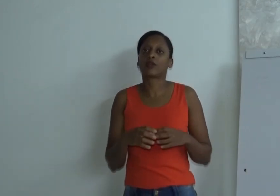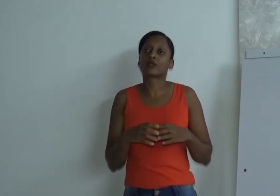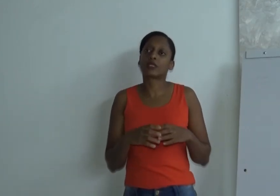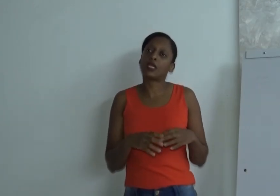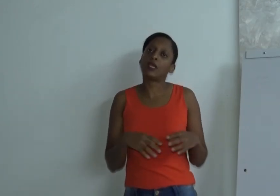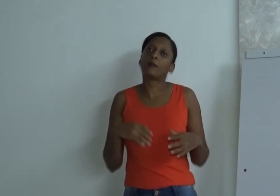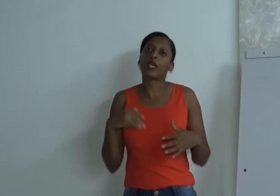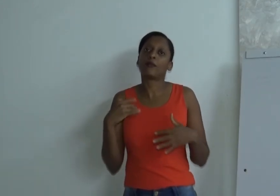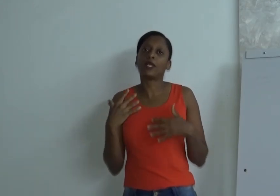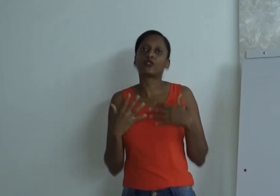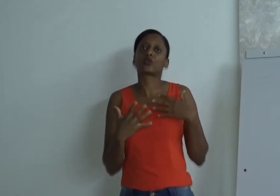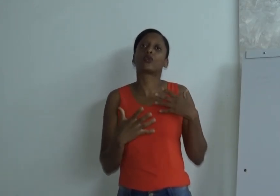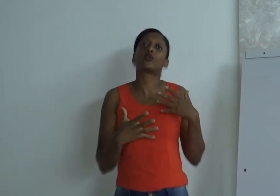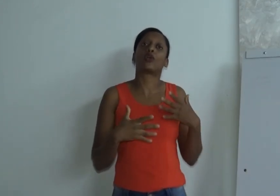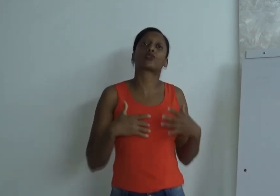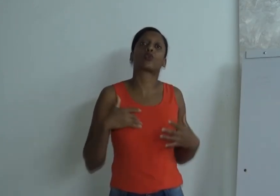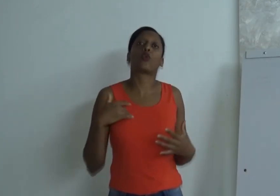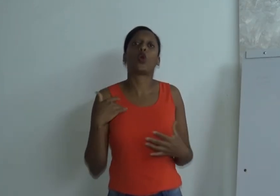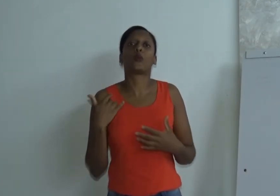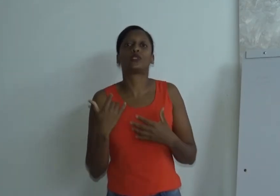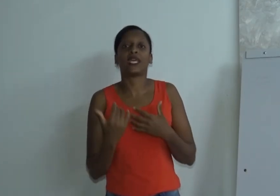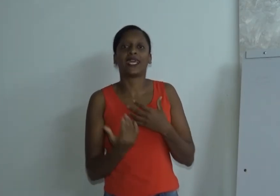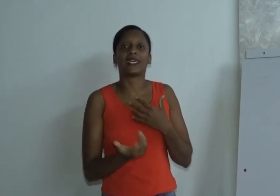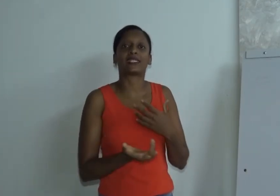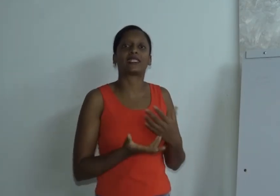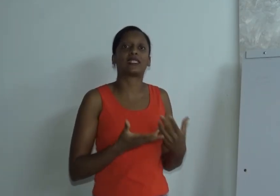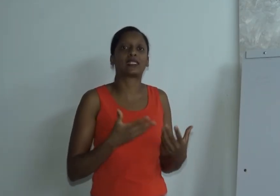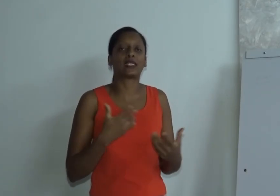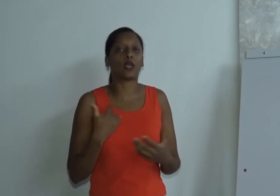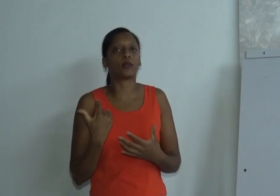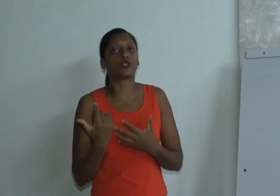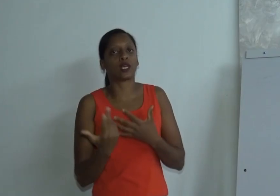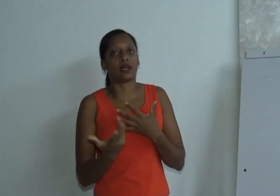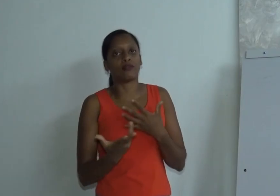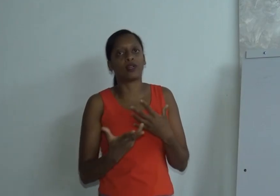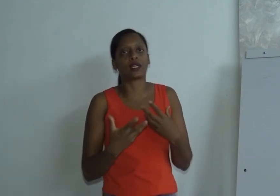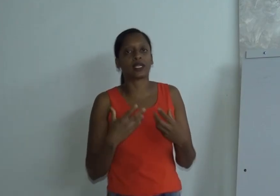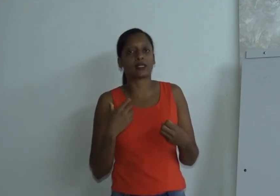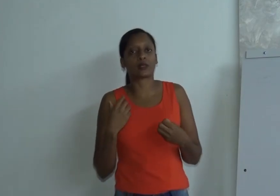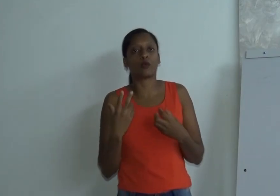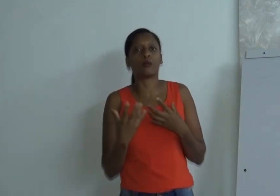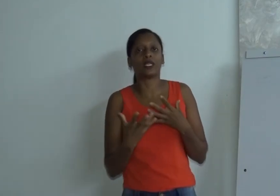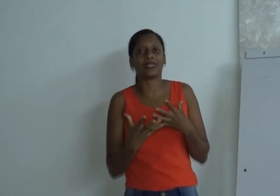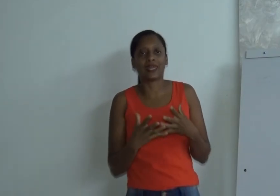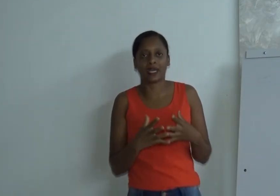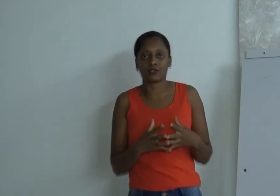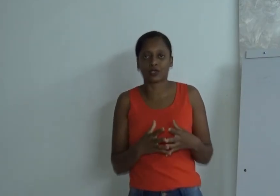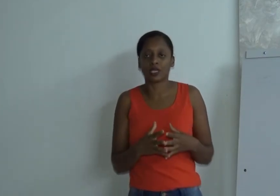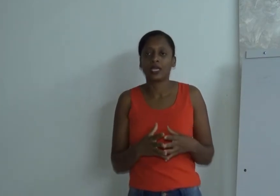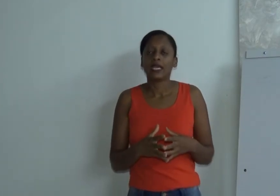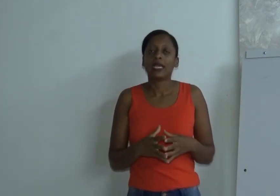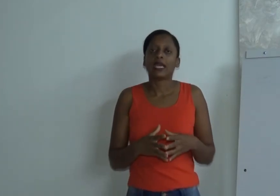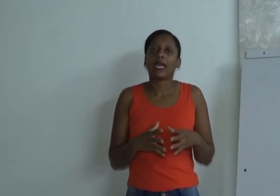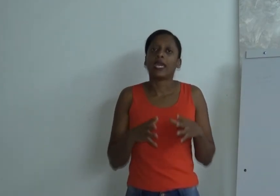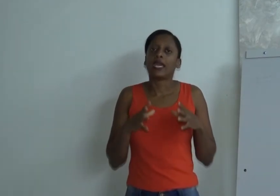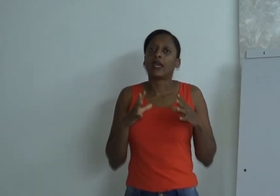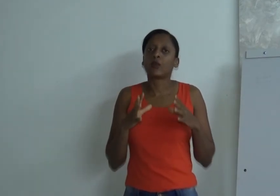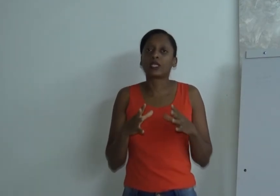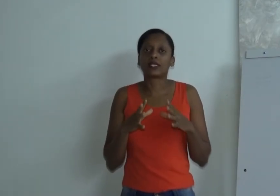órgãos que permitem com que o nosso corpo tenha esse sistema de alavanca, essa mobilidade. O